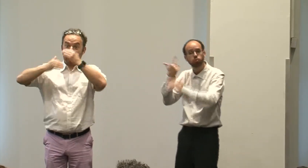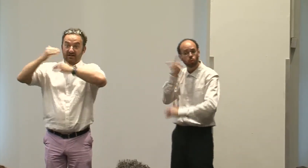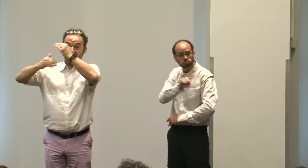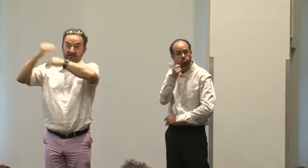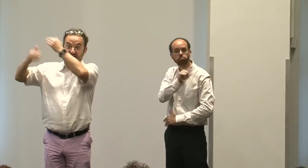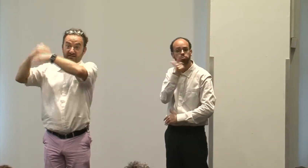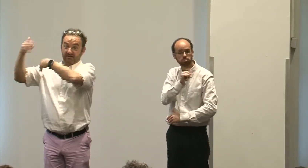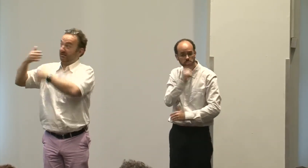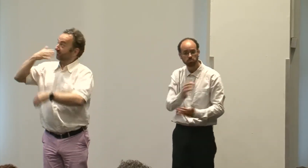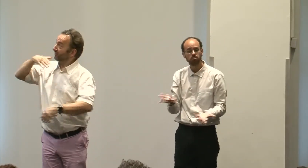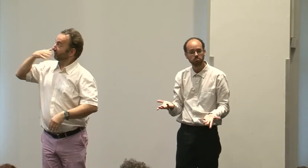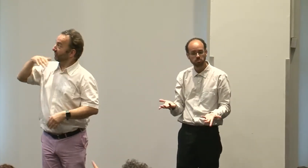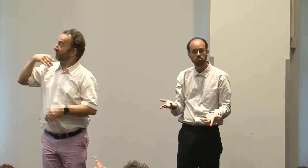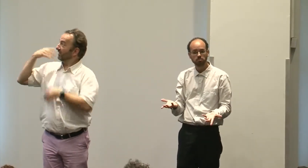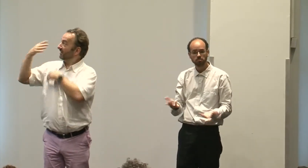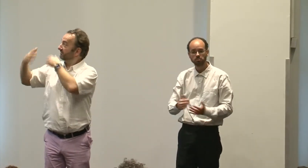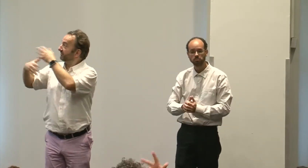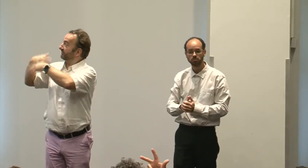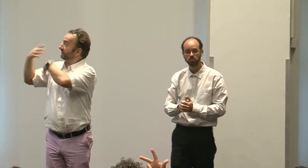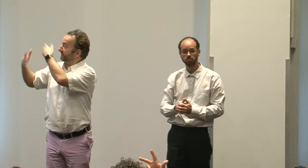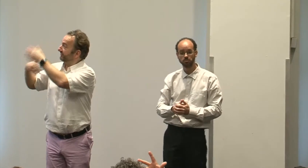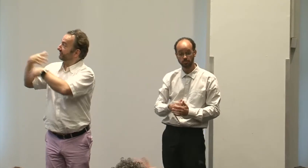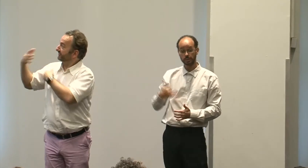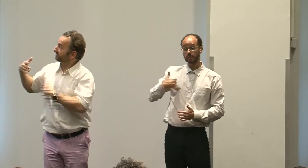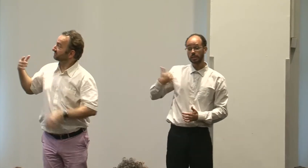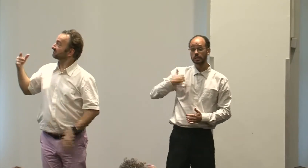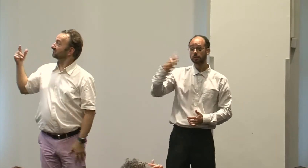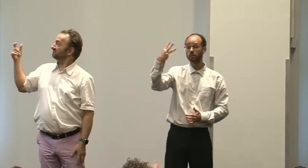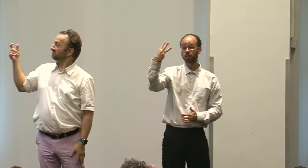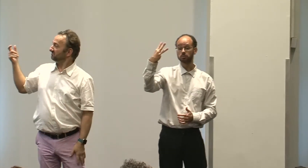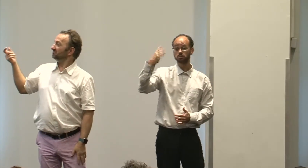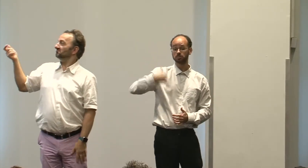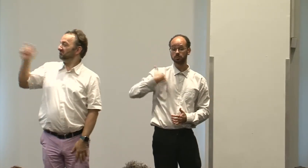melhor. Fui progredindo.